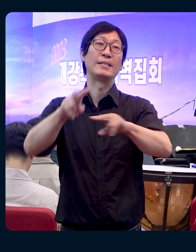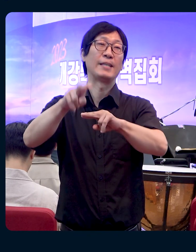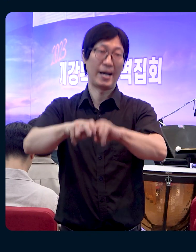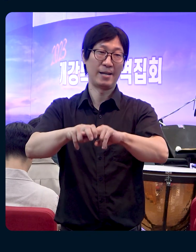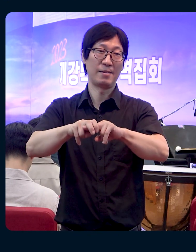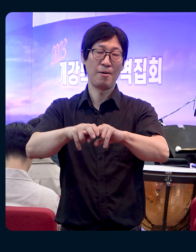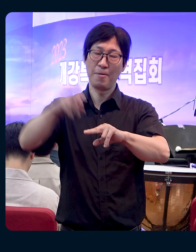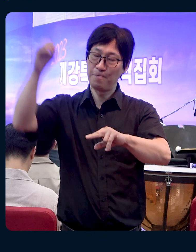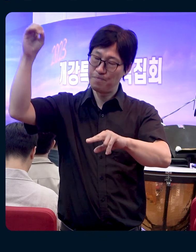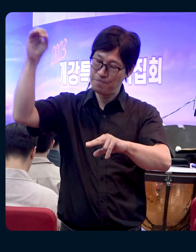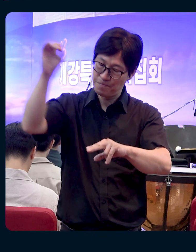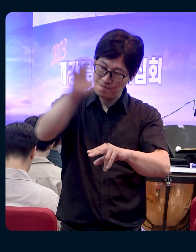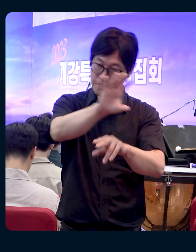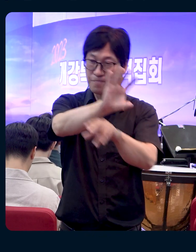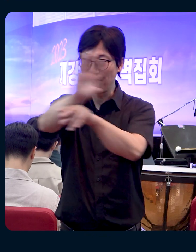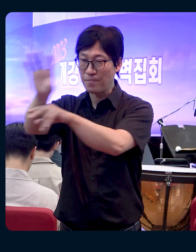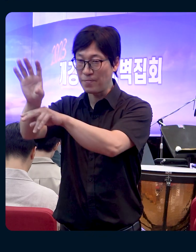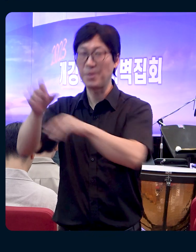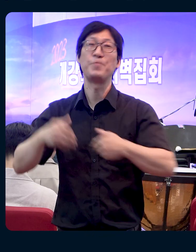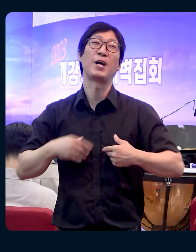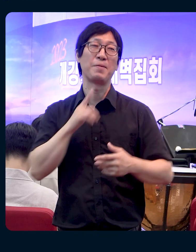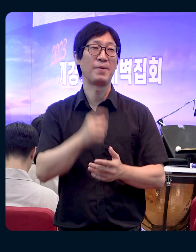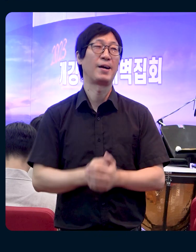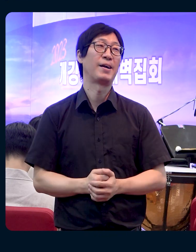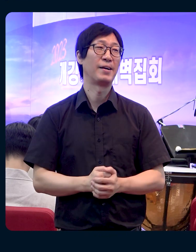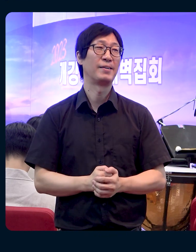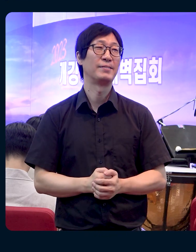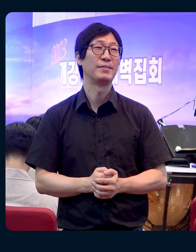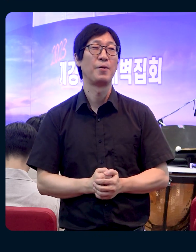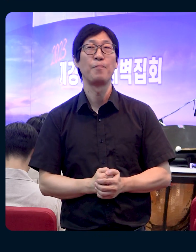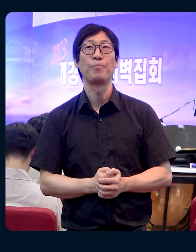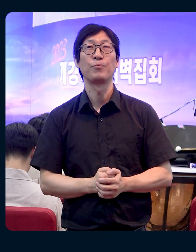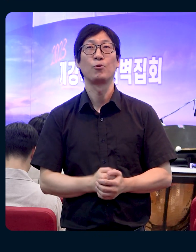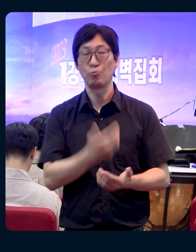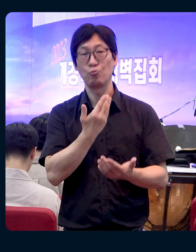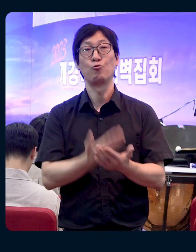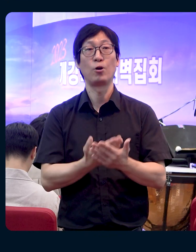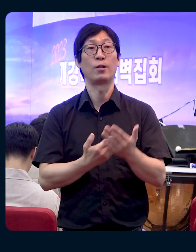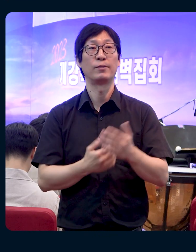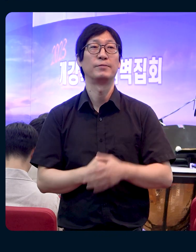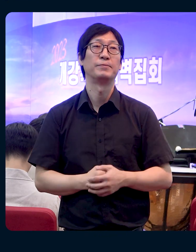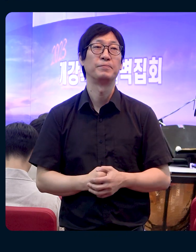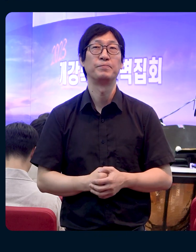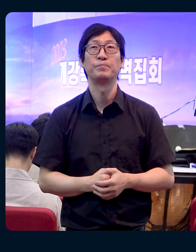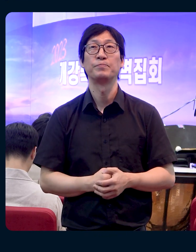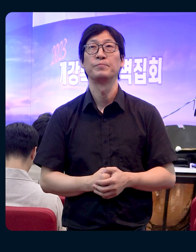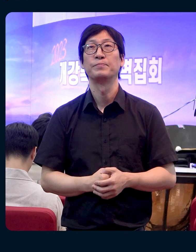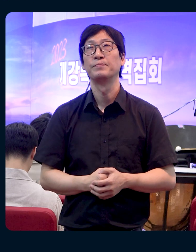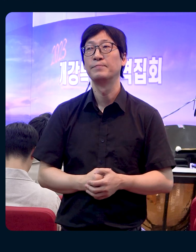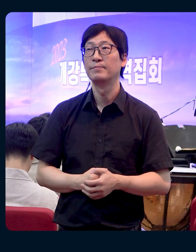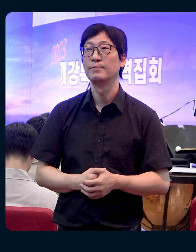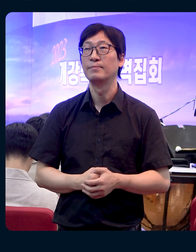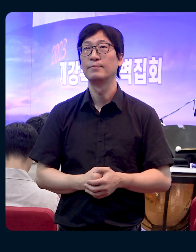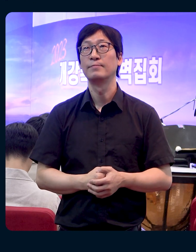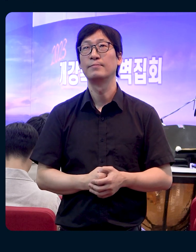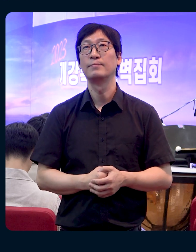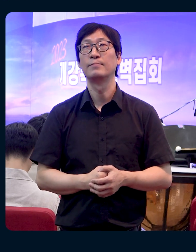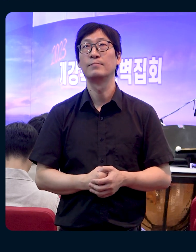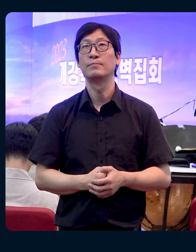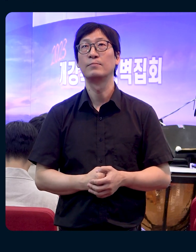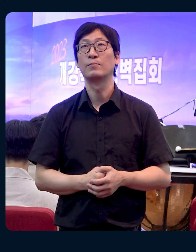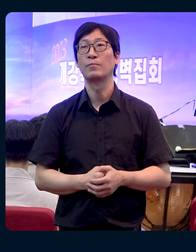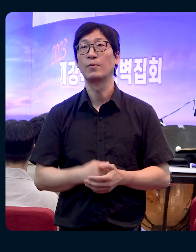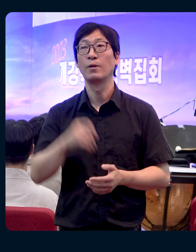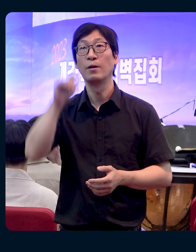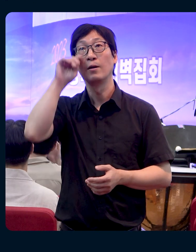발해야 된다라고 하는, 정말 이게 너무 중요한 거예요. 자, 그런데 이게